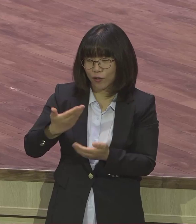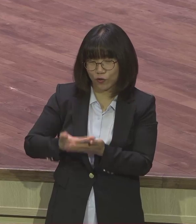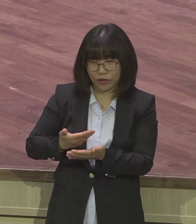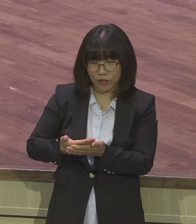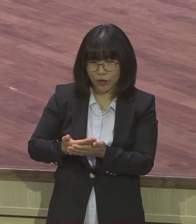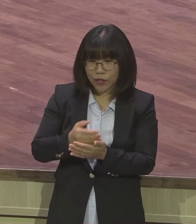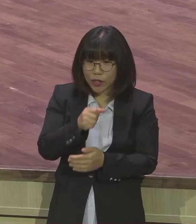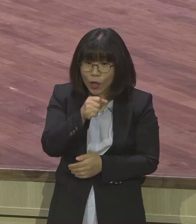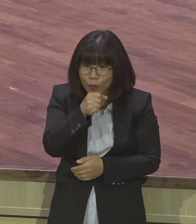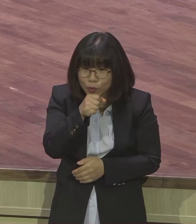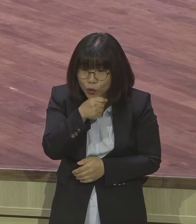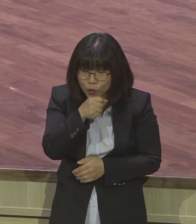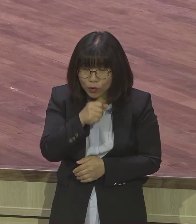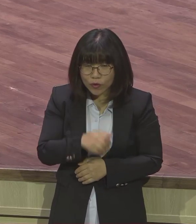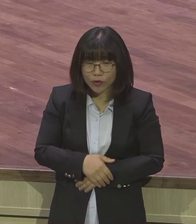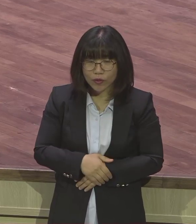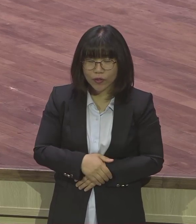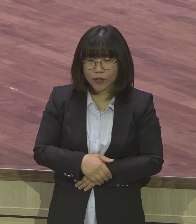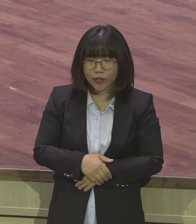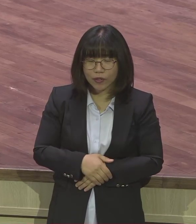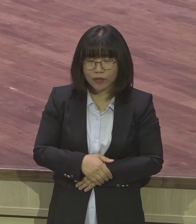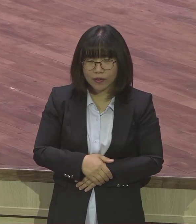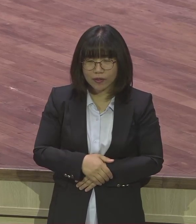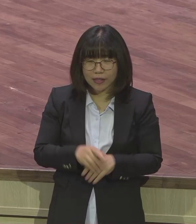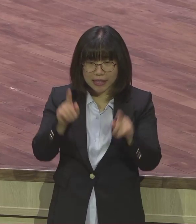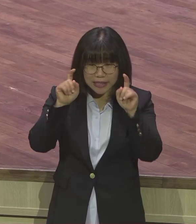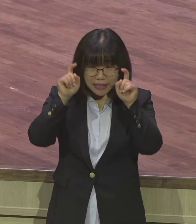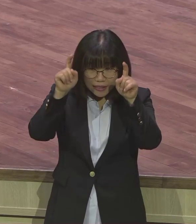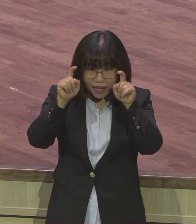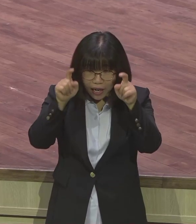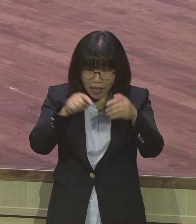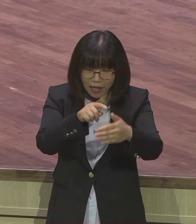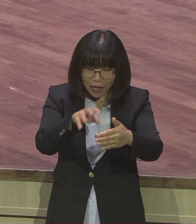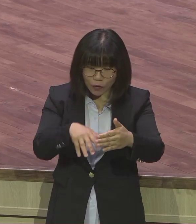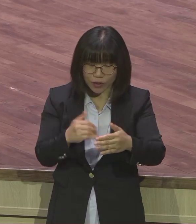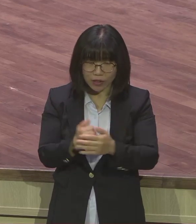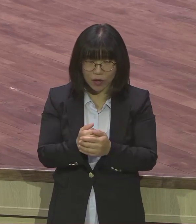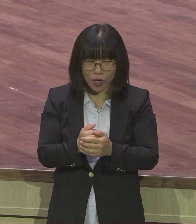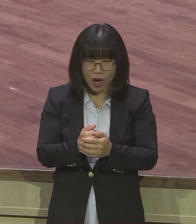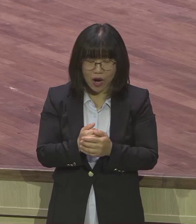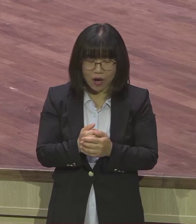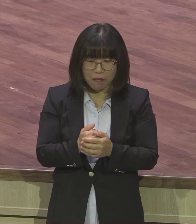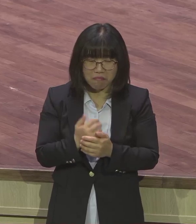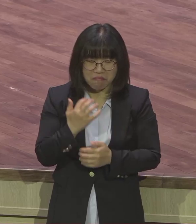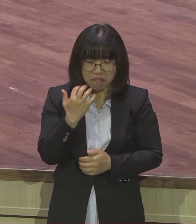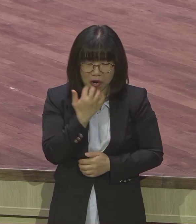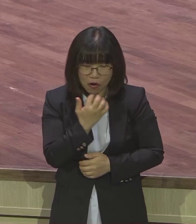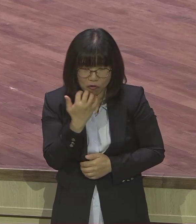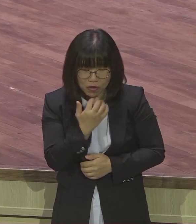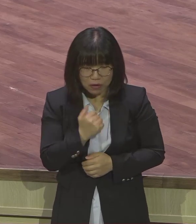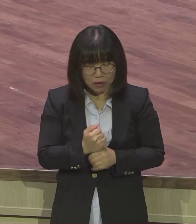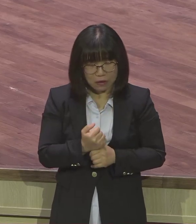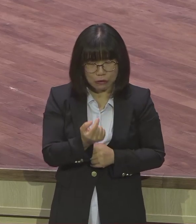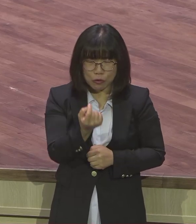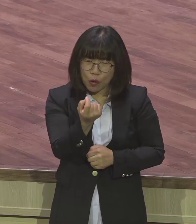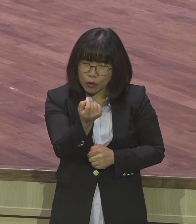염소 중에서 이 양 중에서 아롱진 것, 점 있는 것, 이 검은 거는요 잘 없어요.